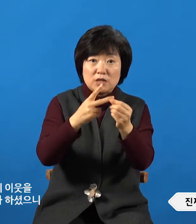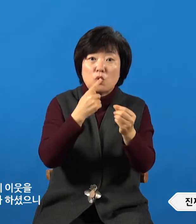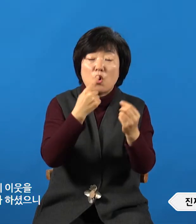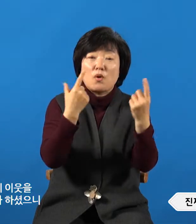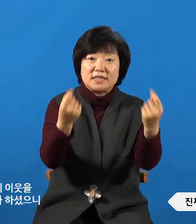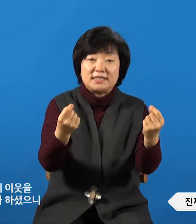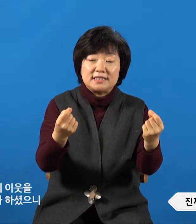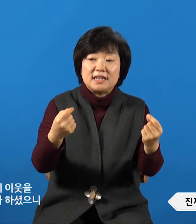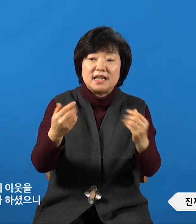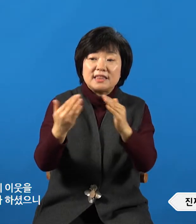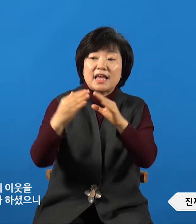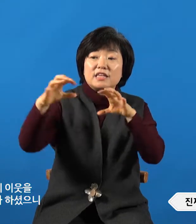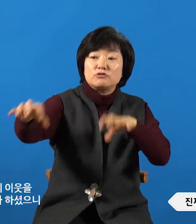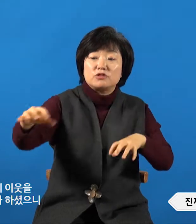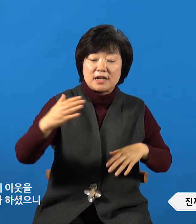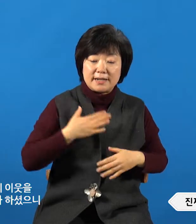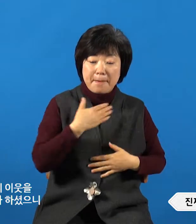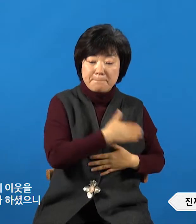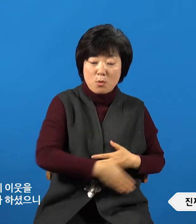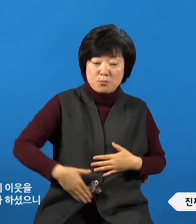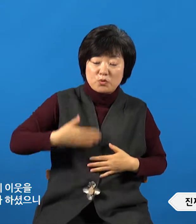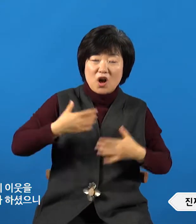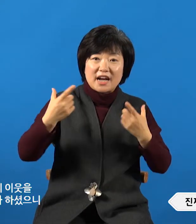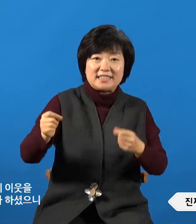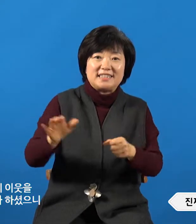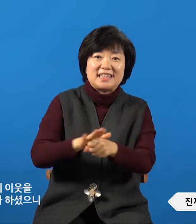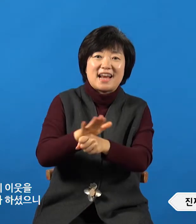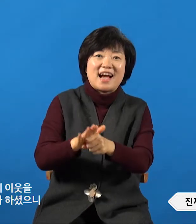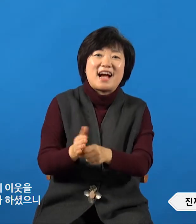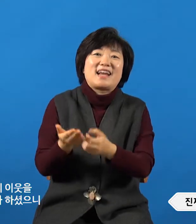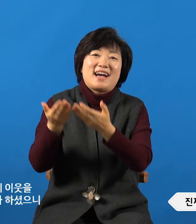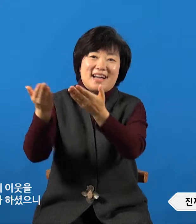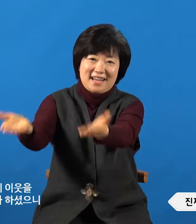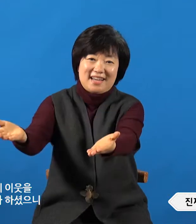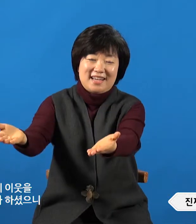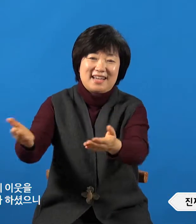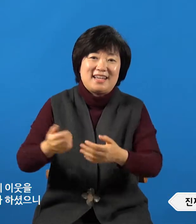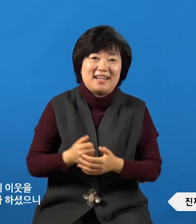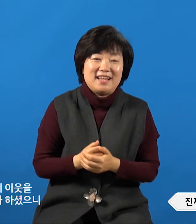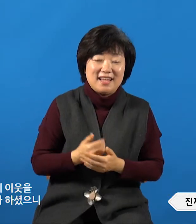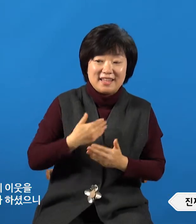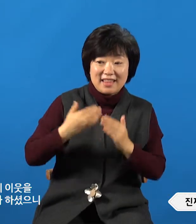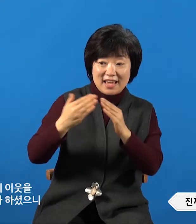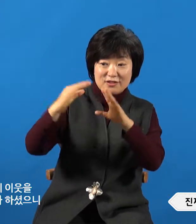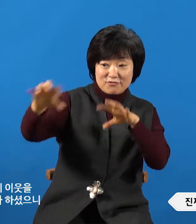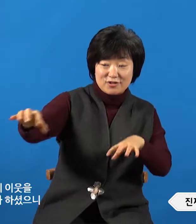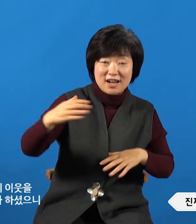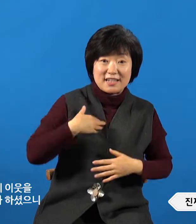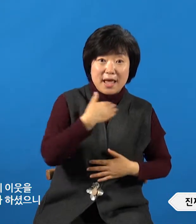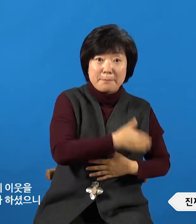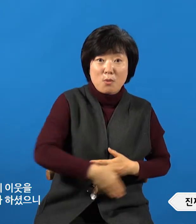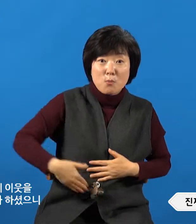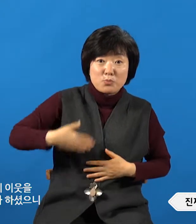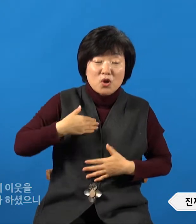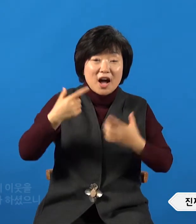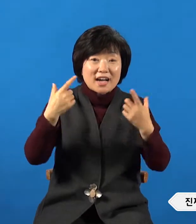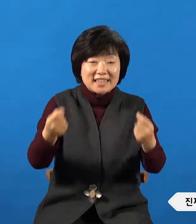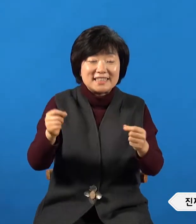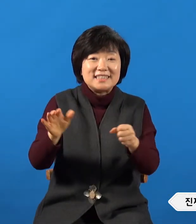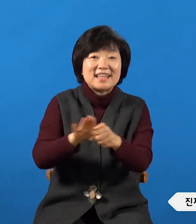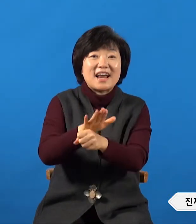같으니 내 이웃을 내 자신과 같이 사랑하라 하셨으니 내 이웃을 내